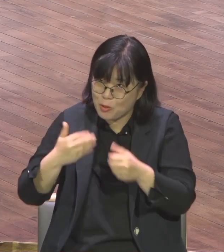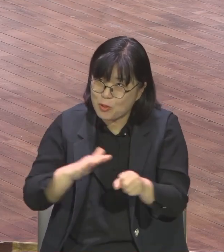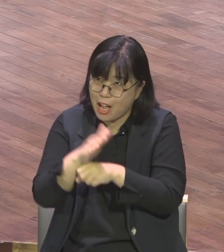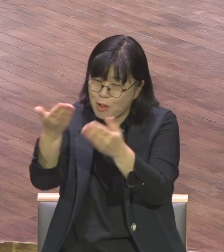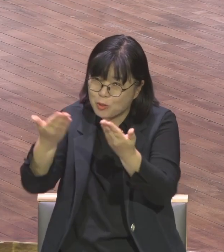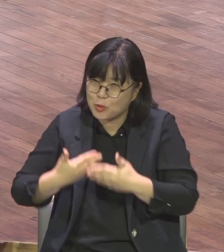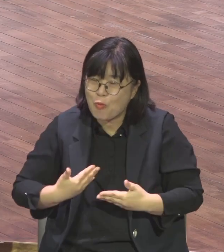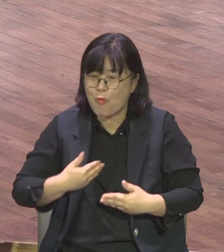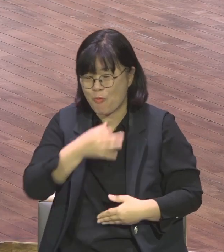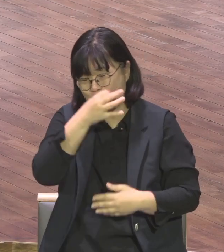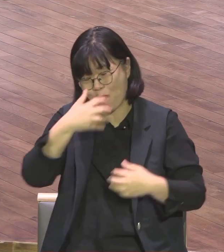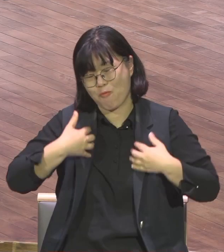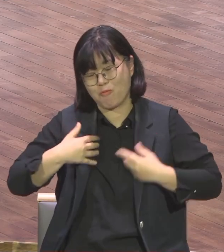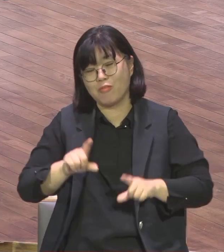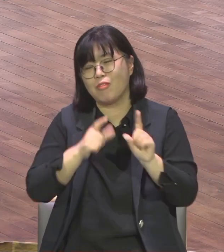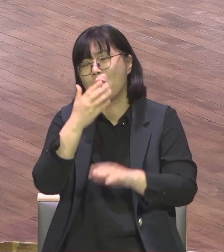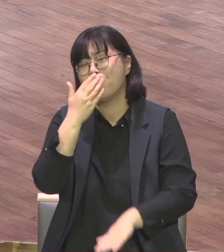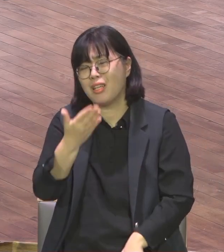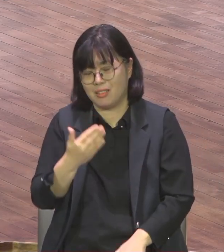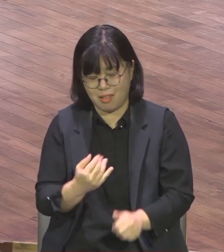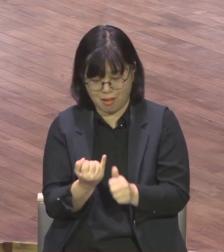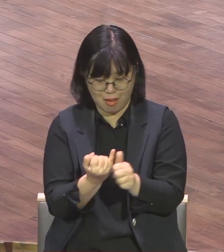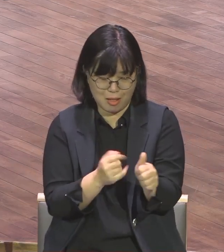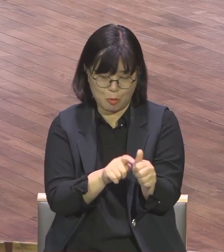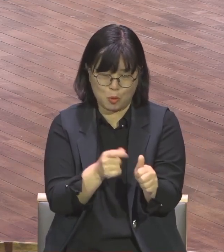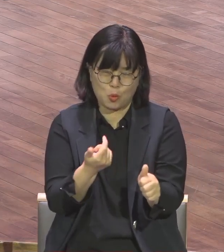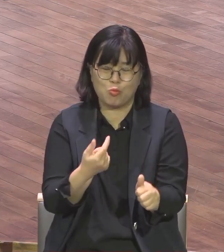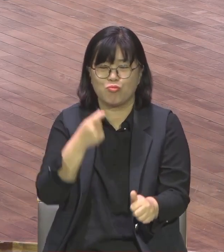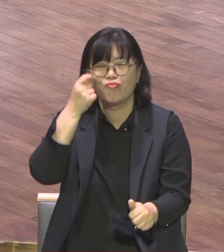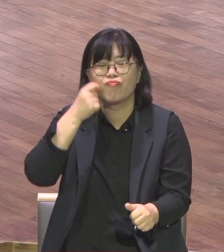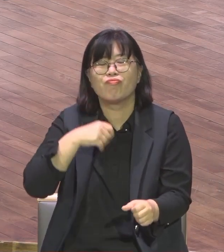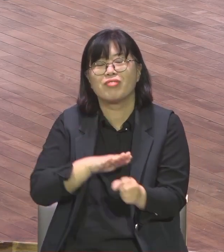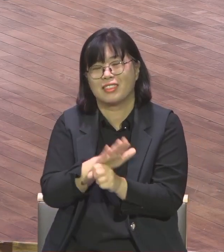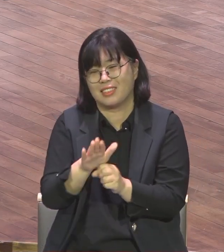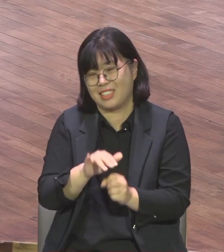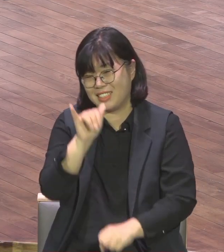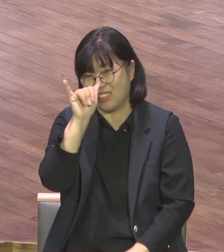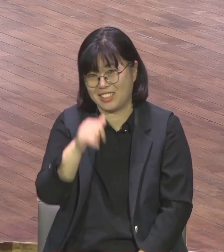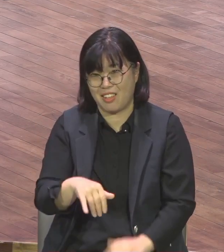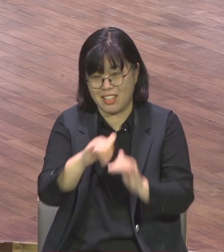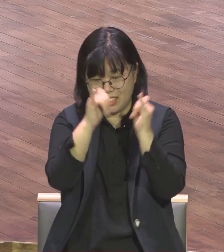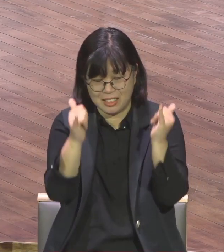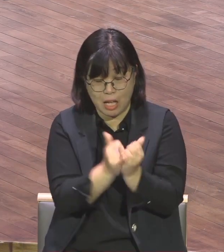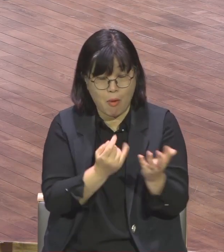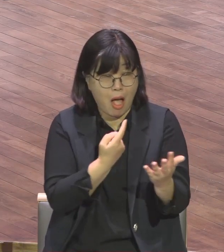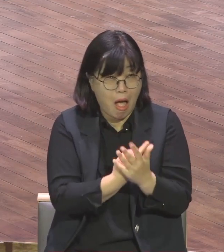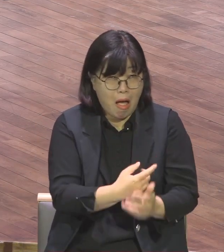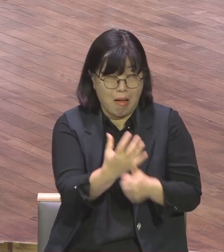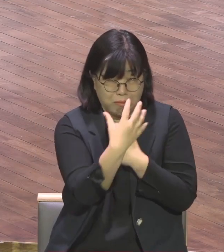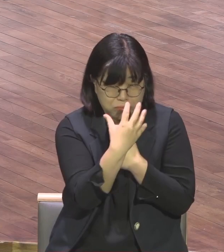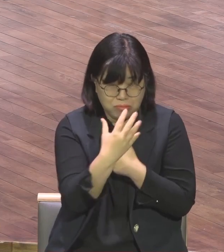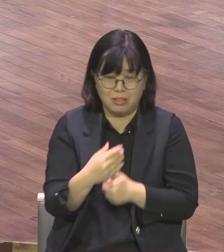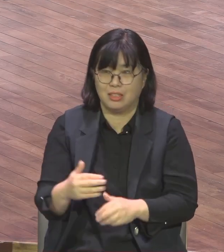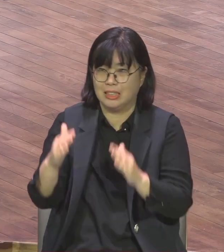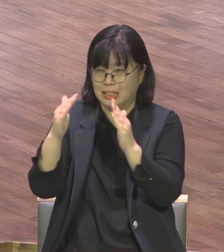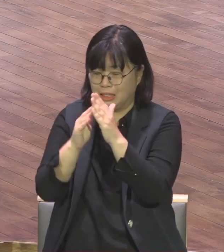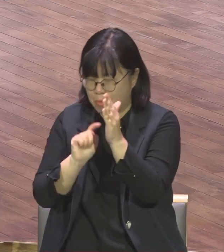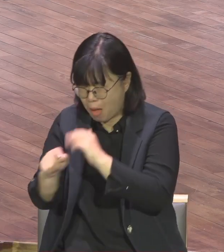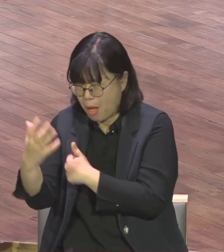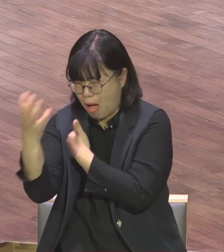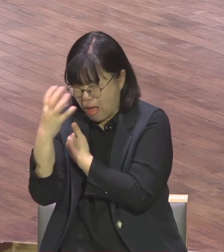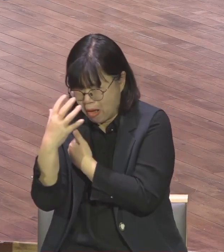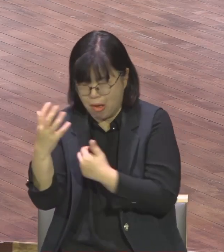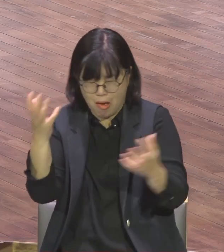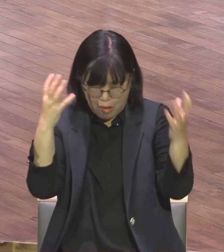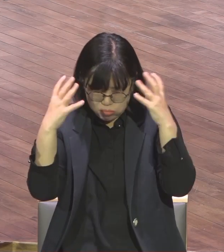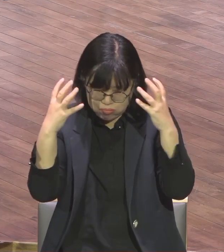그야말로 살 수가 없는 것입니다. 물론 그렇지 않는 그런 아내들도 많이 있죠. 자, 아내들도 뭐 할 말